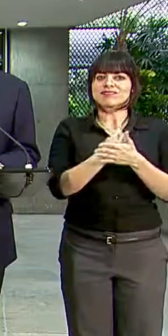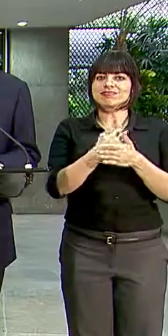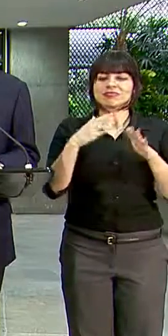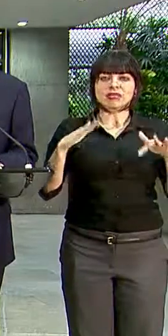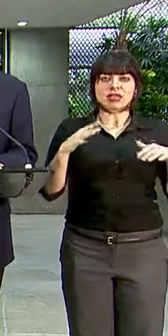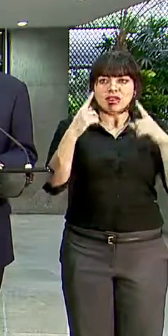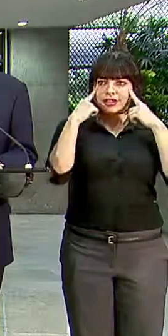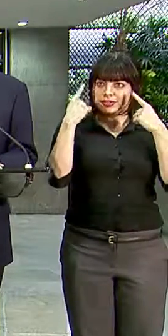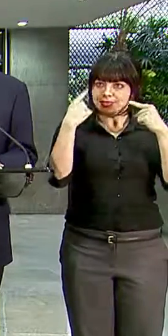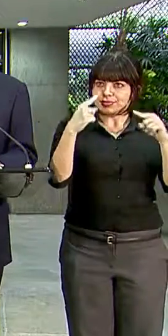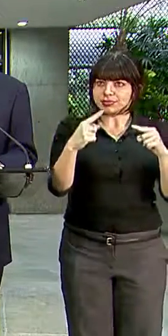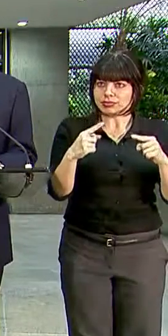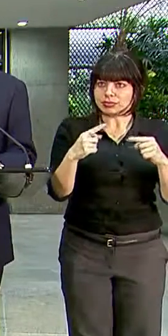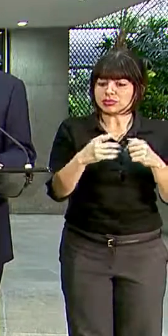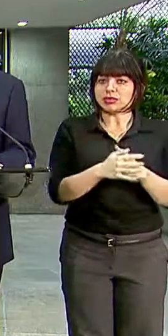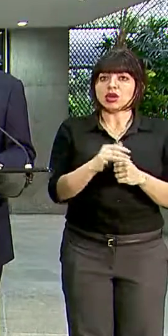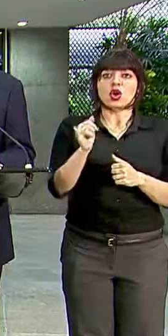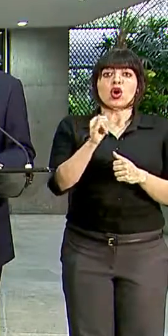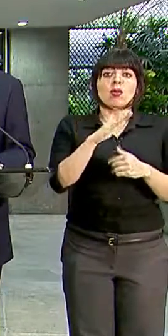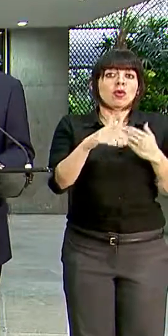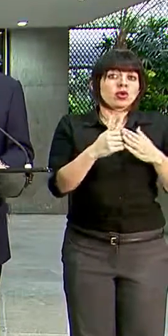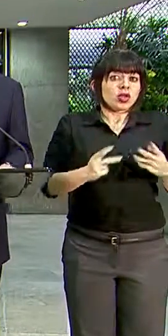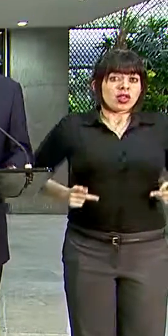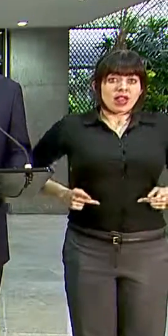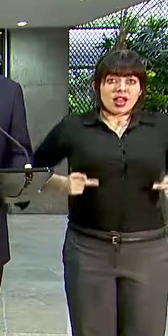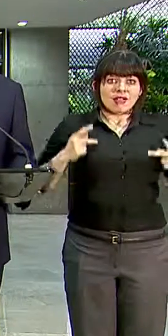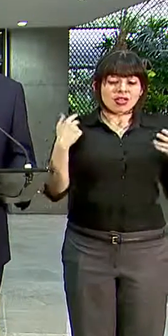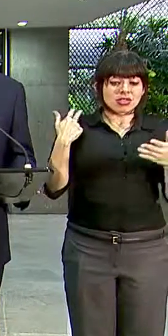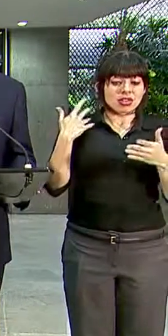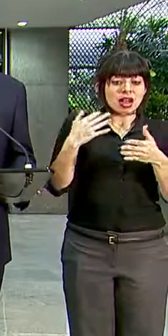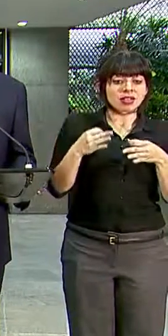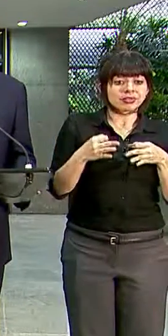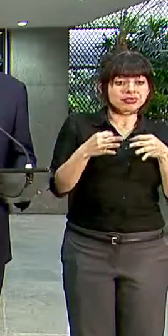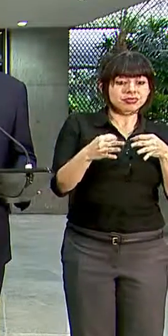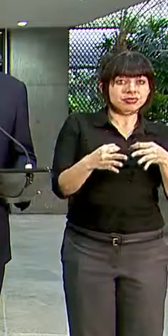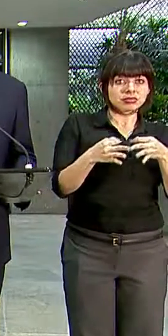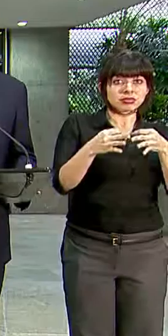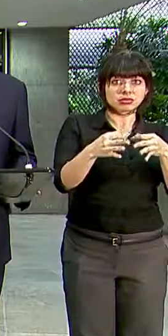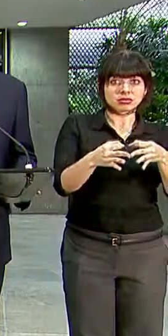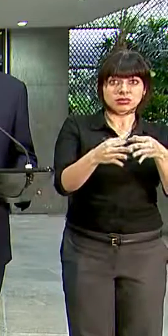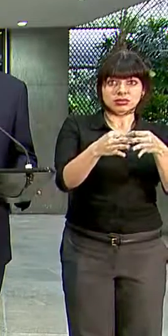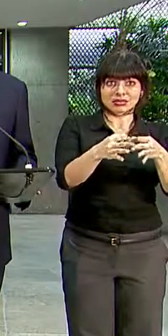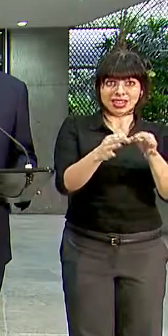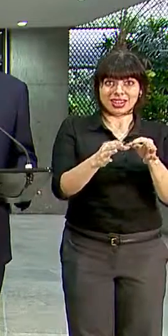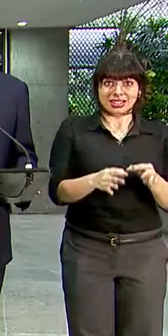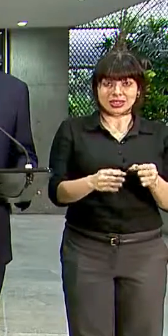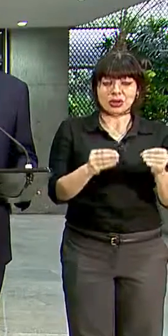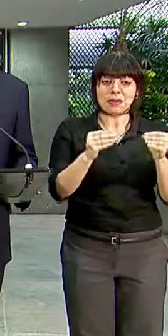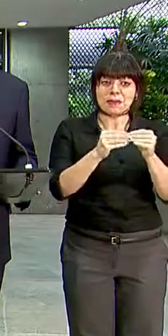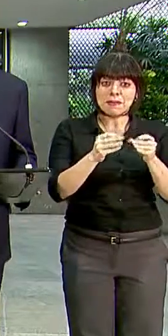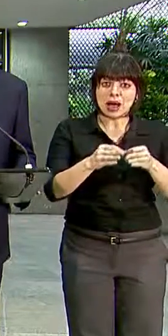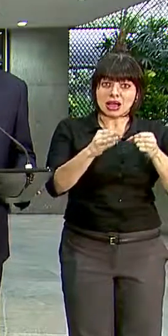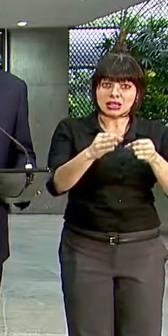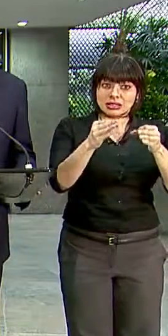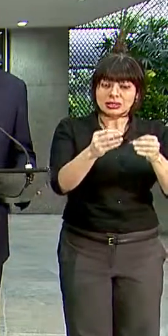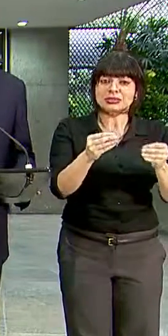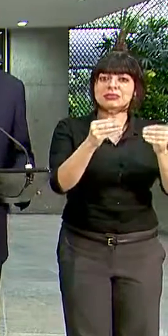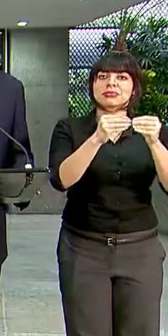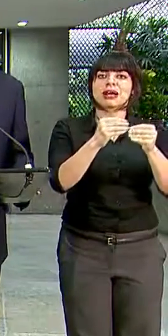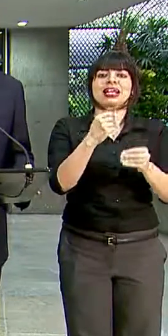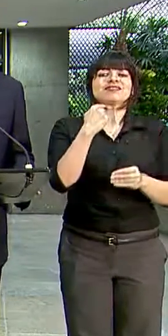pudo materializar. Y en la medida que, como todo en la vida, en la medida que uno demora las decisiones, entre más se demora, más le